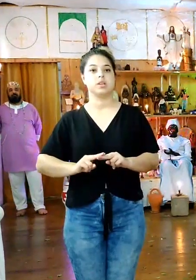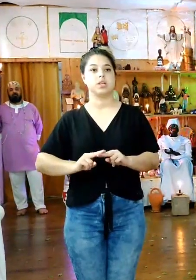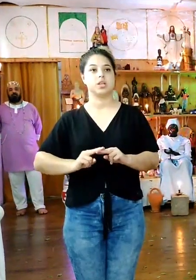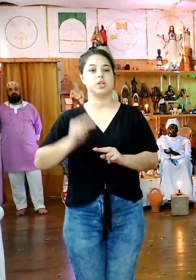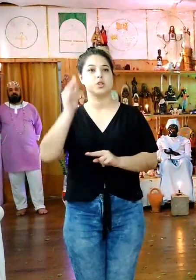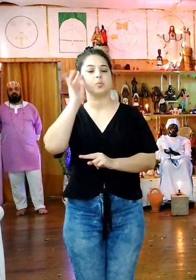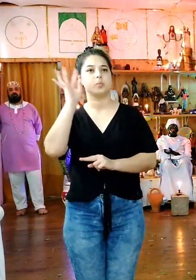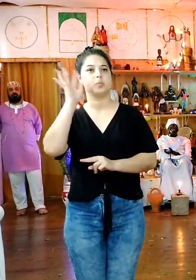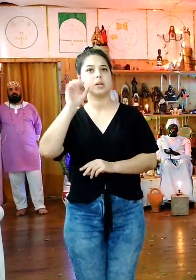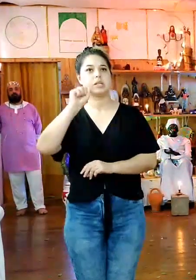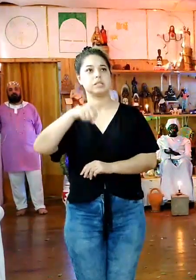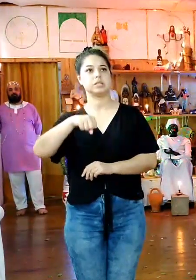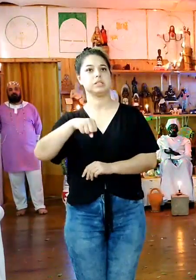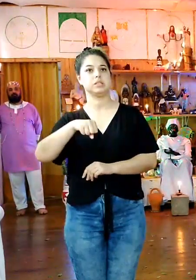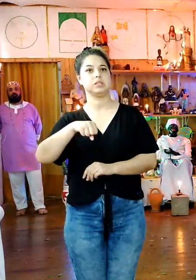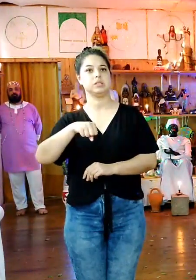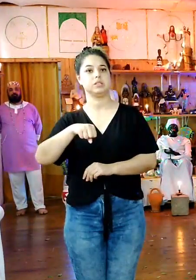dizendo, sim,